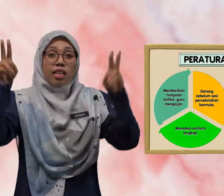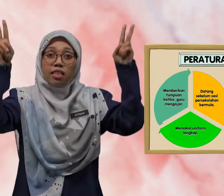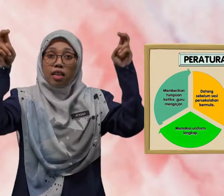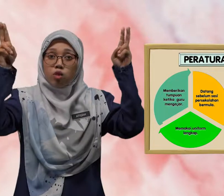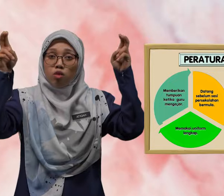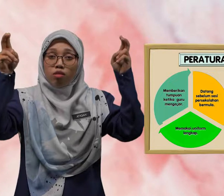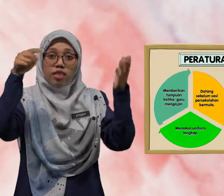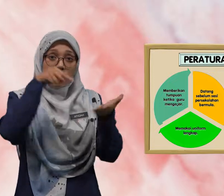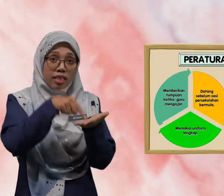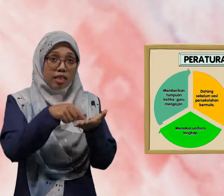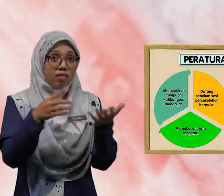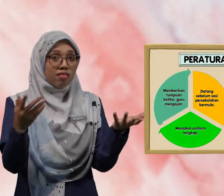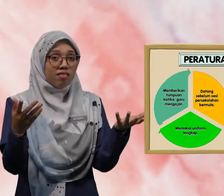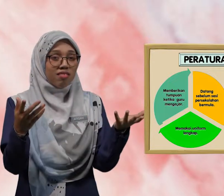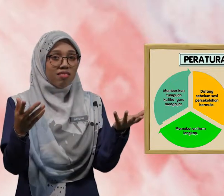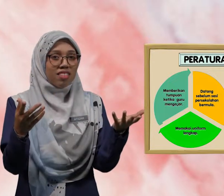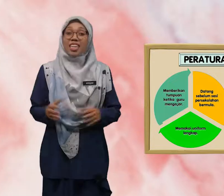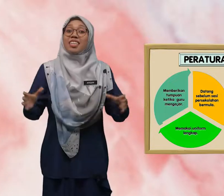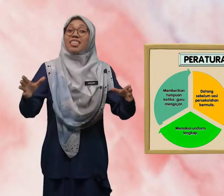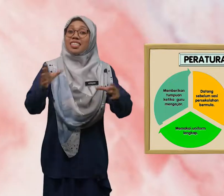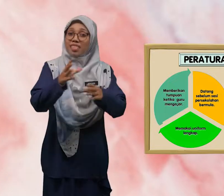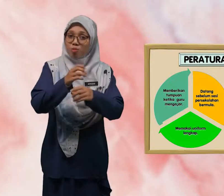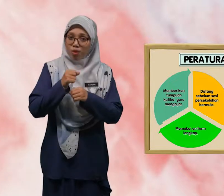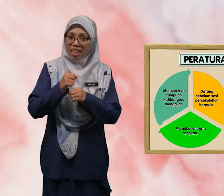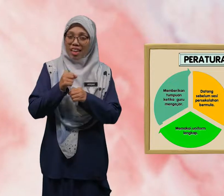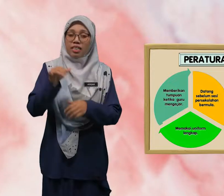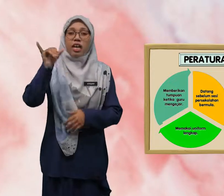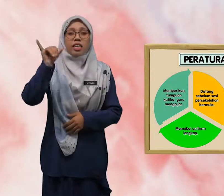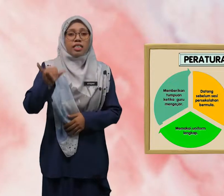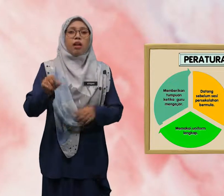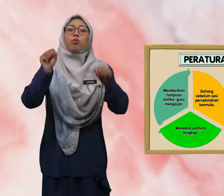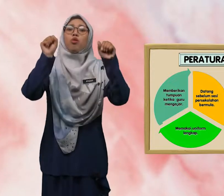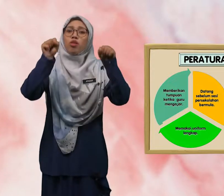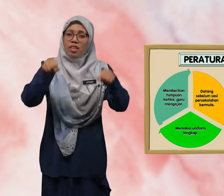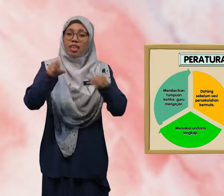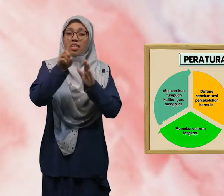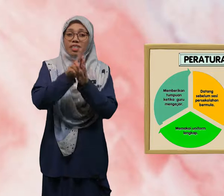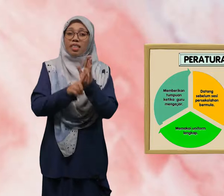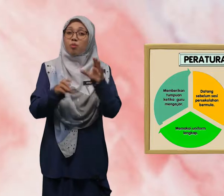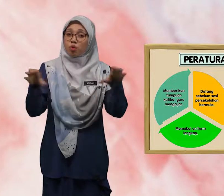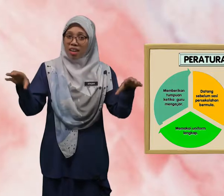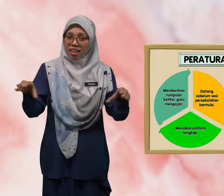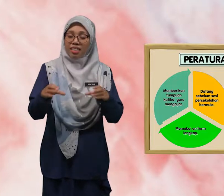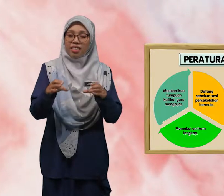tajuk ini kesimpulan yang boleh dibuat